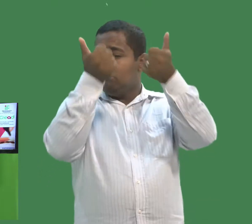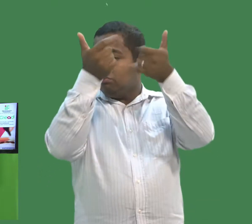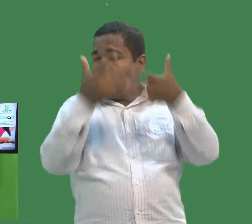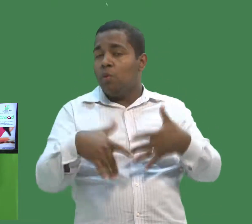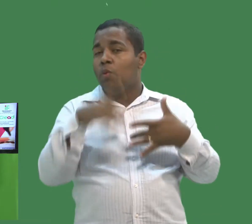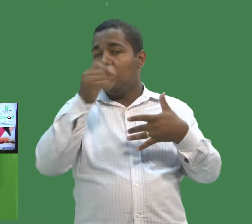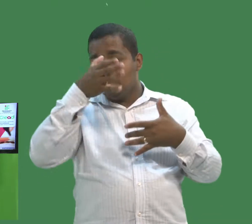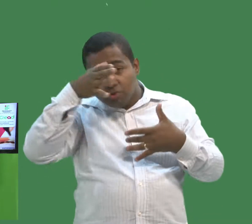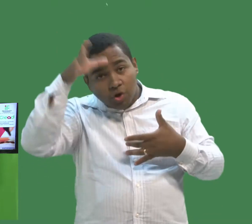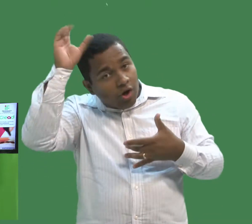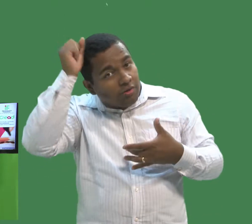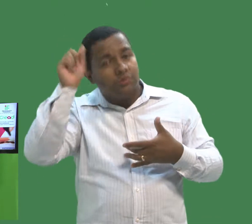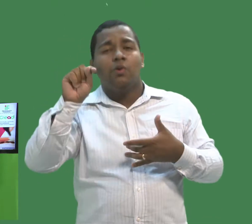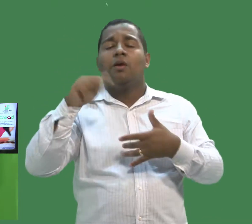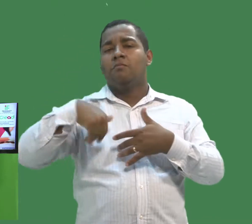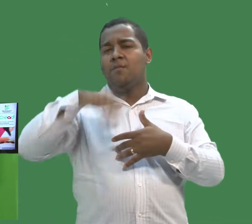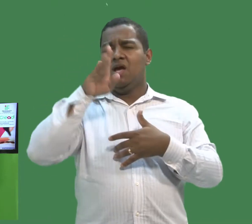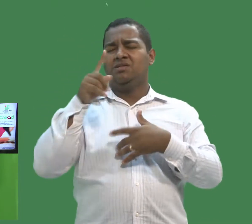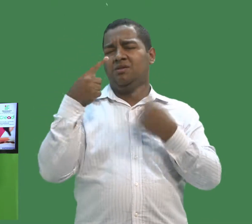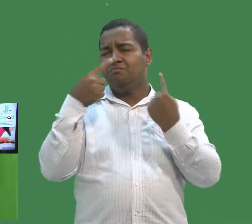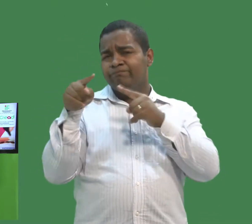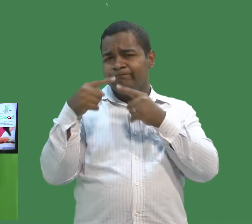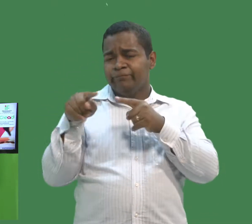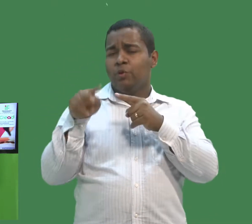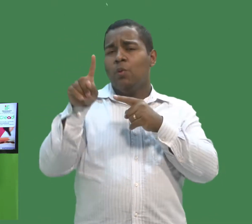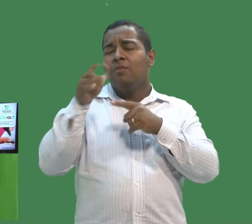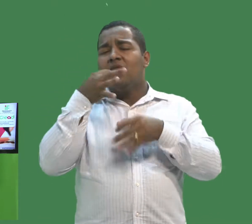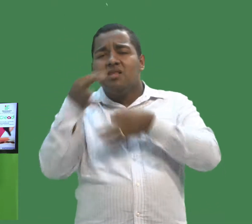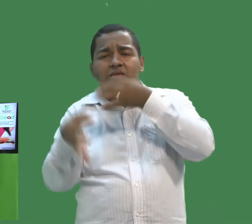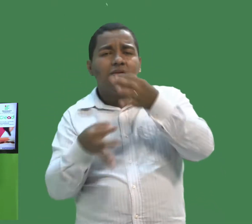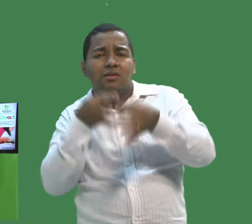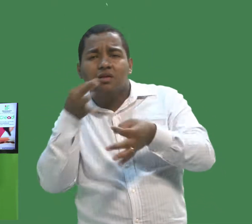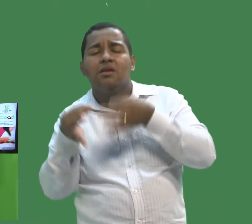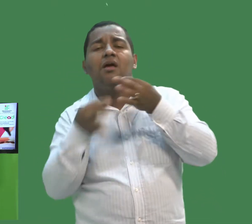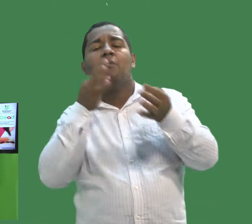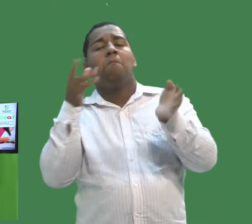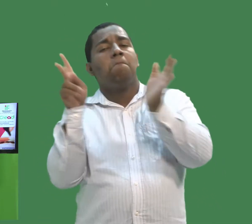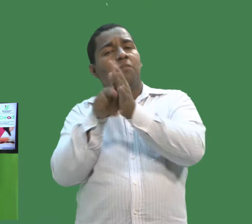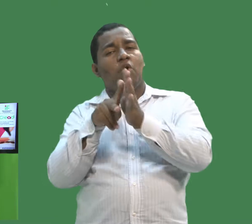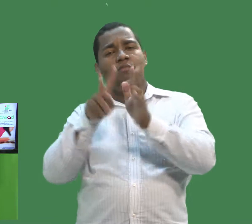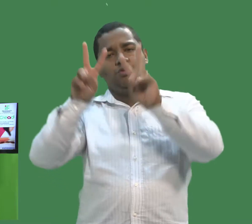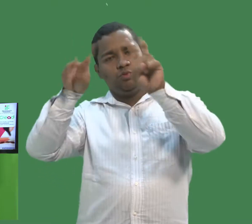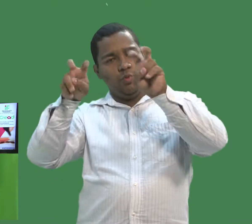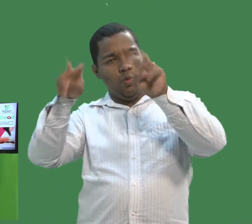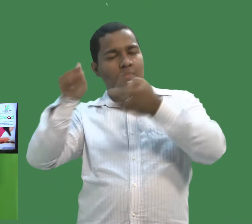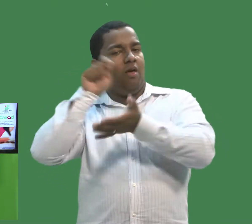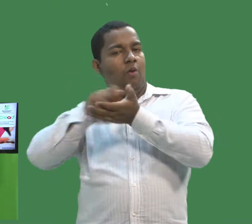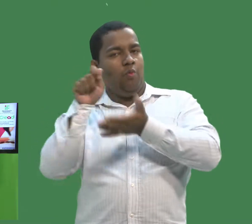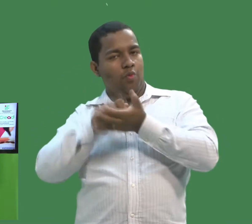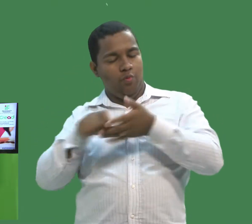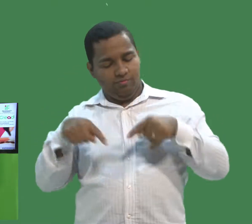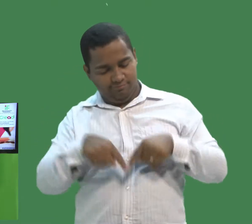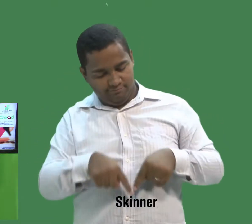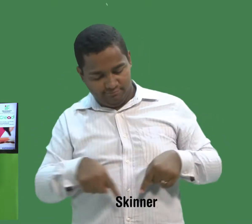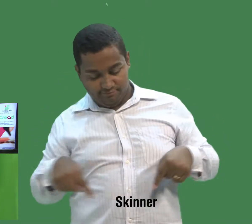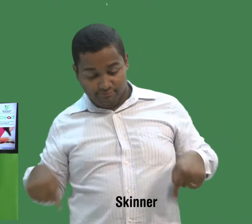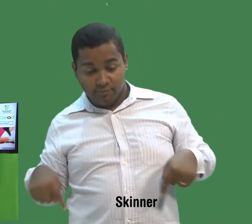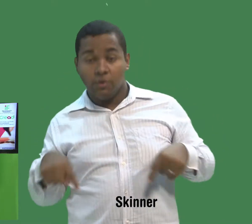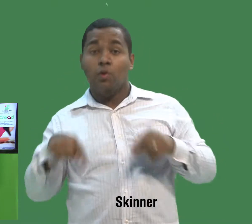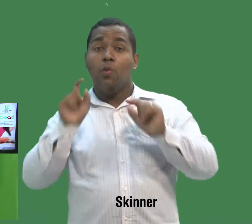Chomsky foram, sobretudo, críticas às concepções mecanicistas de Skinner. Assim,